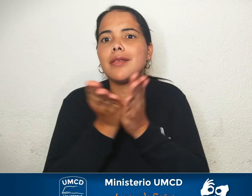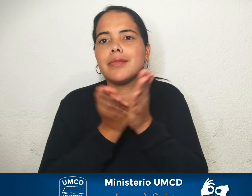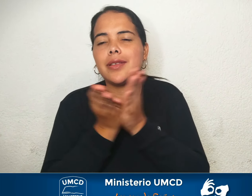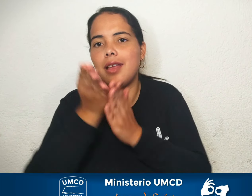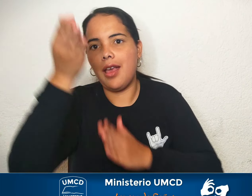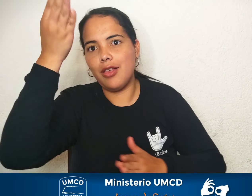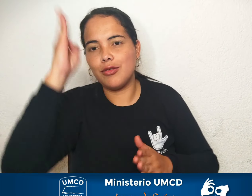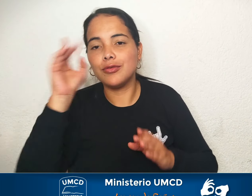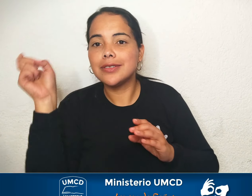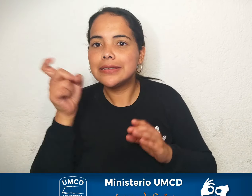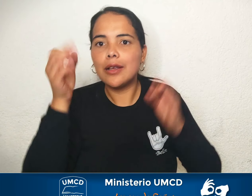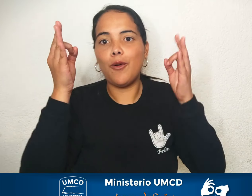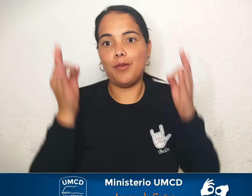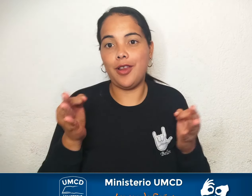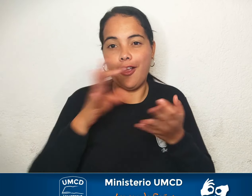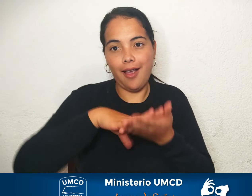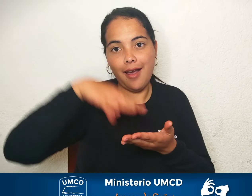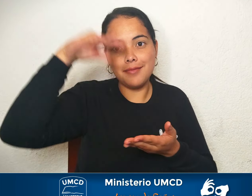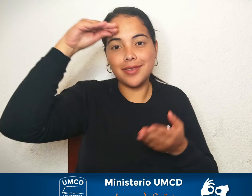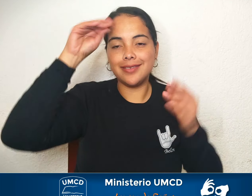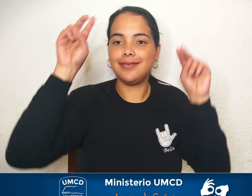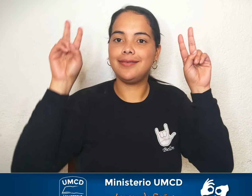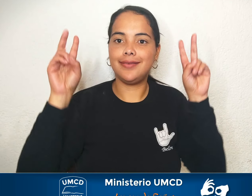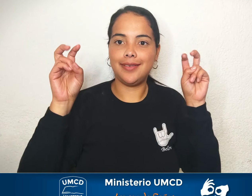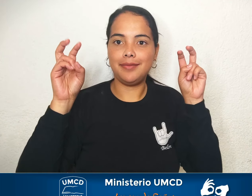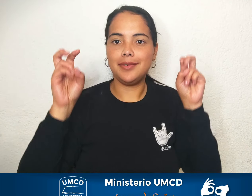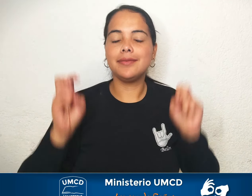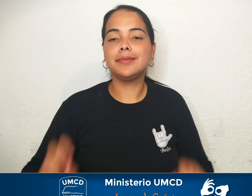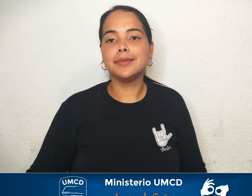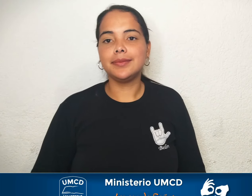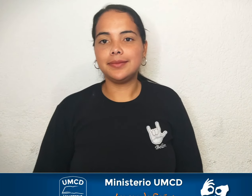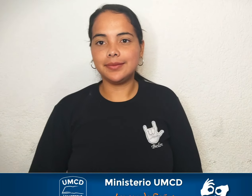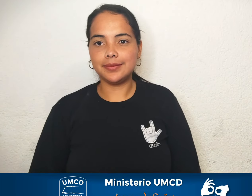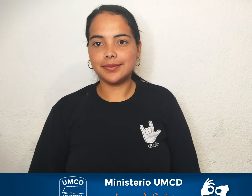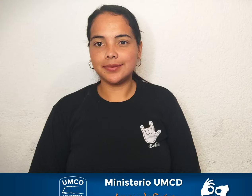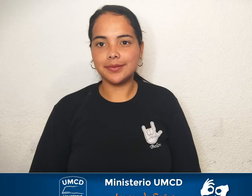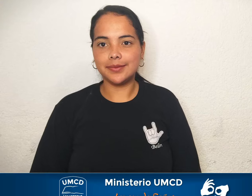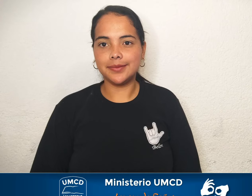qué es lo que nos dice esta lección hoy día aquí en Un Momento con Dios.